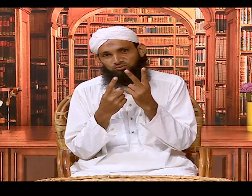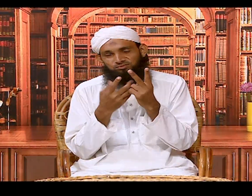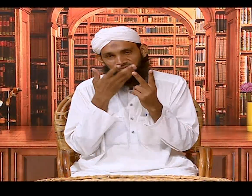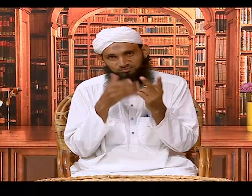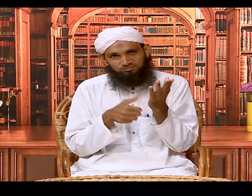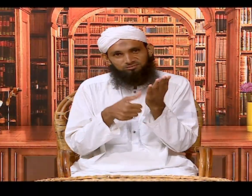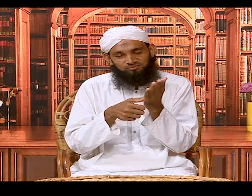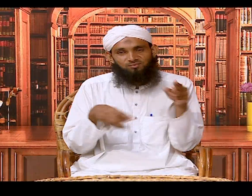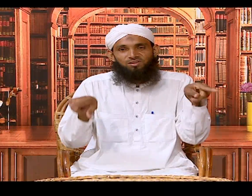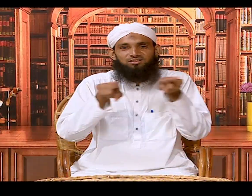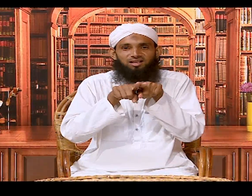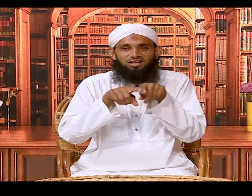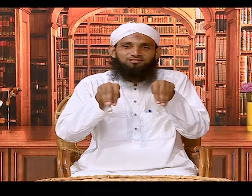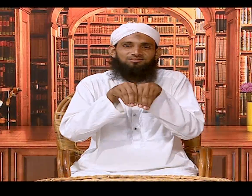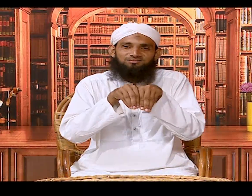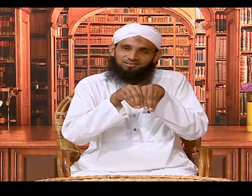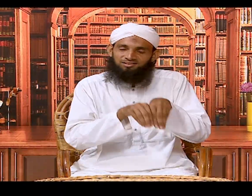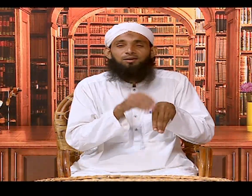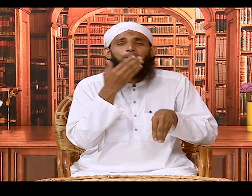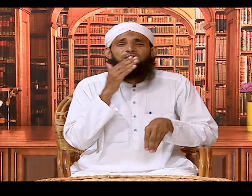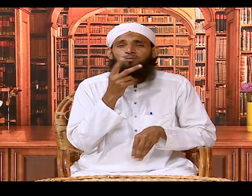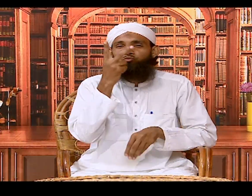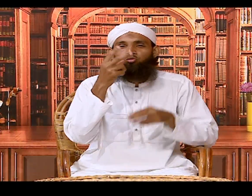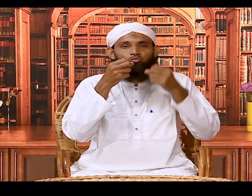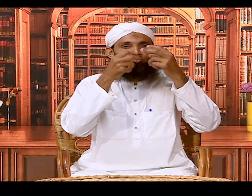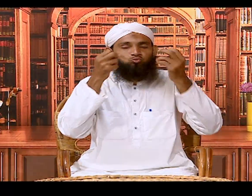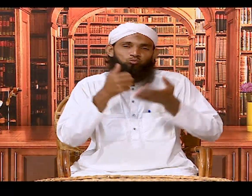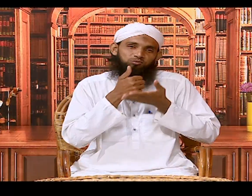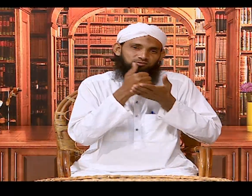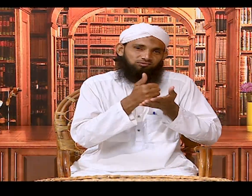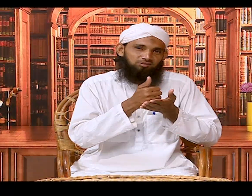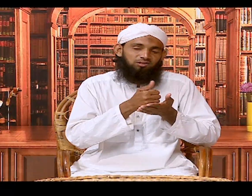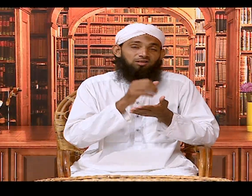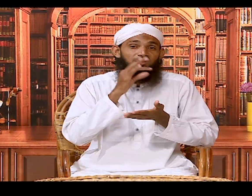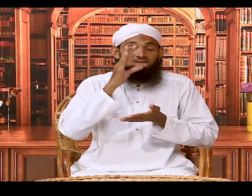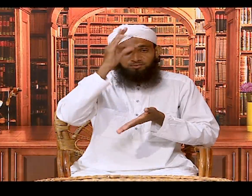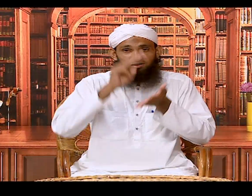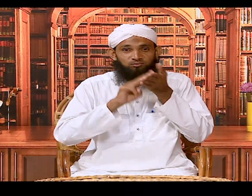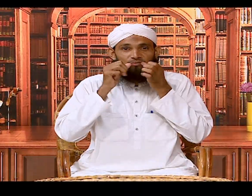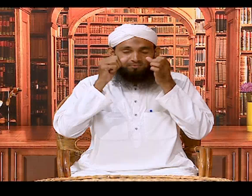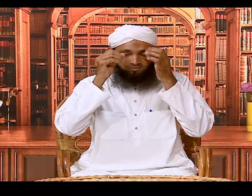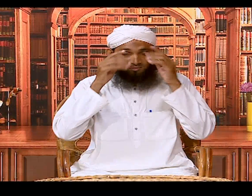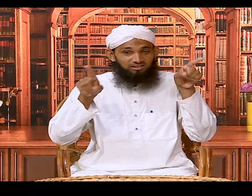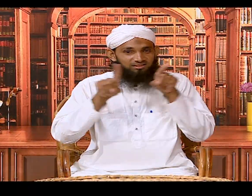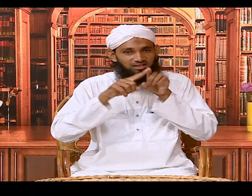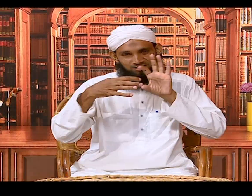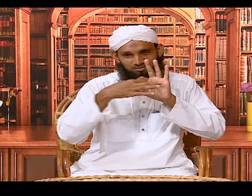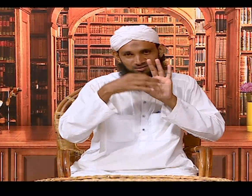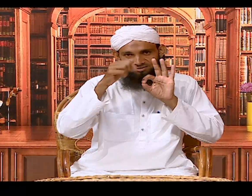نکاح میں آئیں، اس لیے آپ کو ذو النورین کہا جاتا ہے۔ تیری نسل پاک میں ہے بچہ بچہ نور کا۔